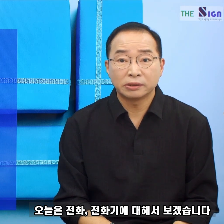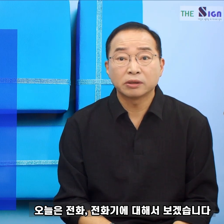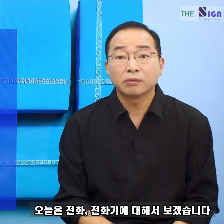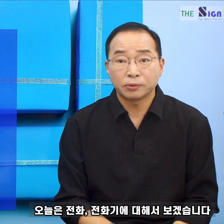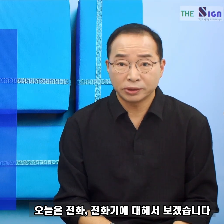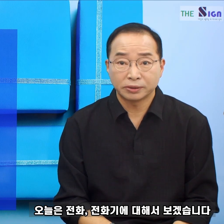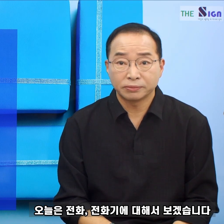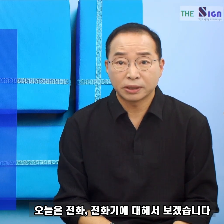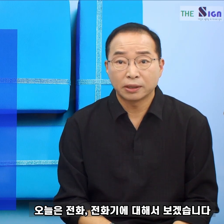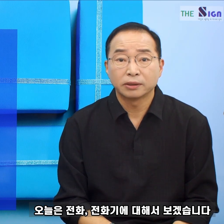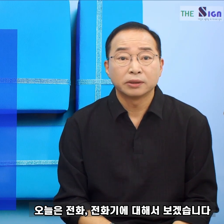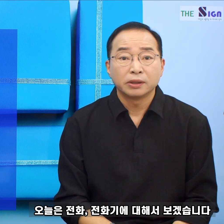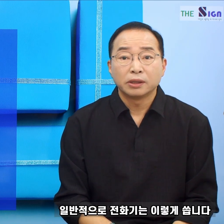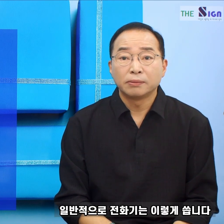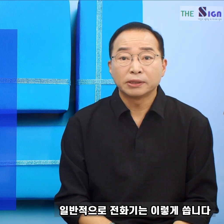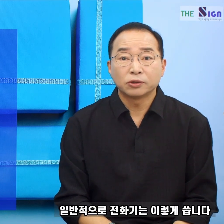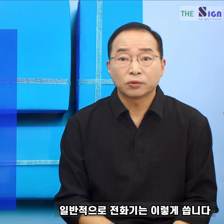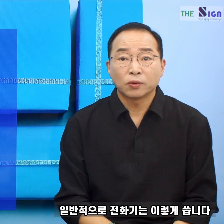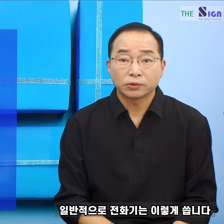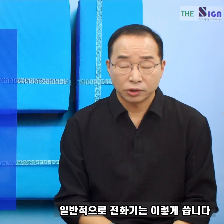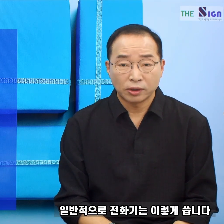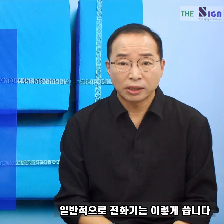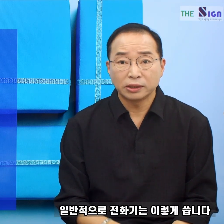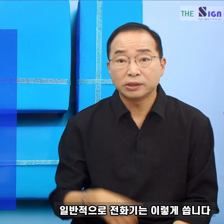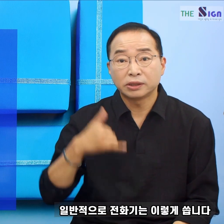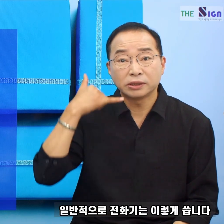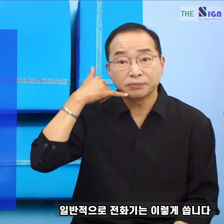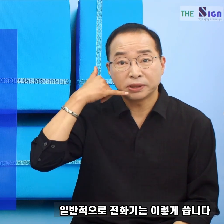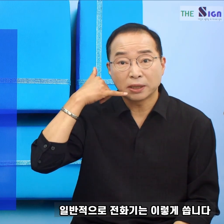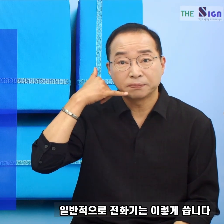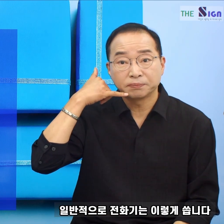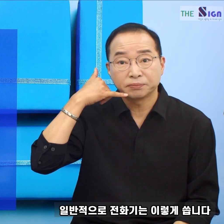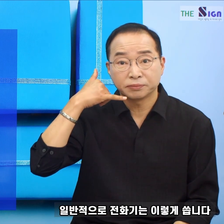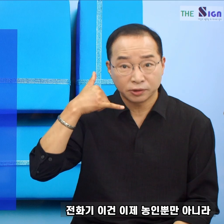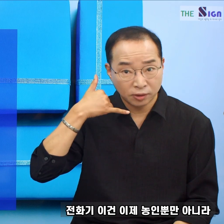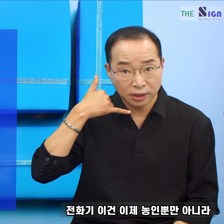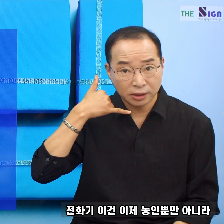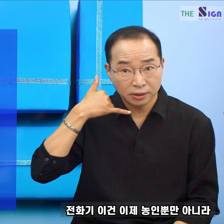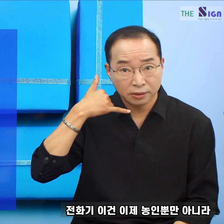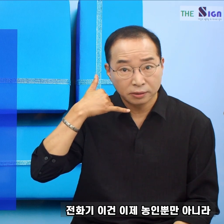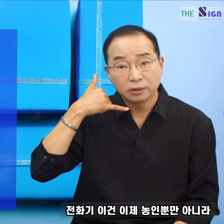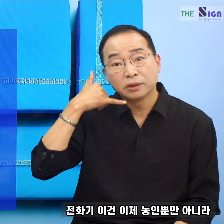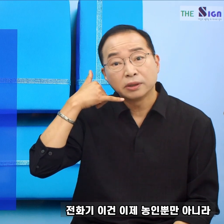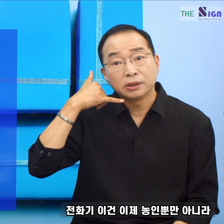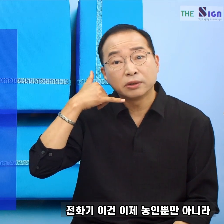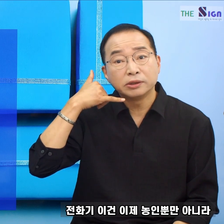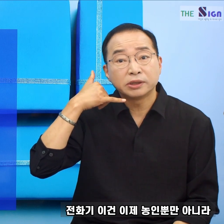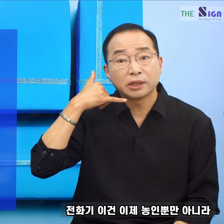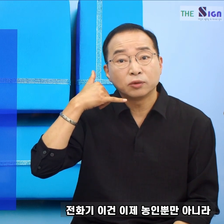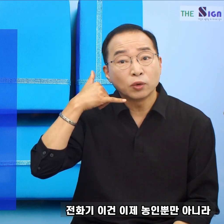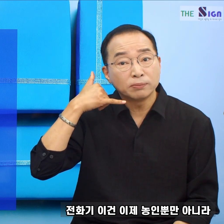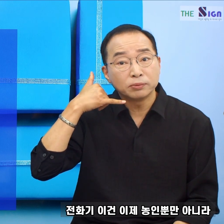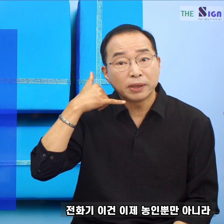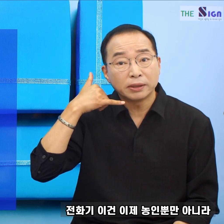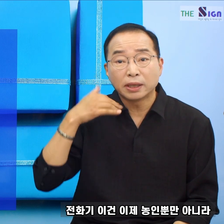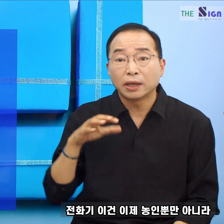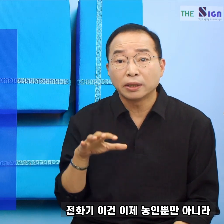대해서 보겠습니다. 일반적으로 전화기는 이렇게 씁니다. 전화기. 이거는 이제 농인뿐만 아니라